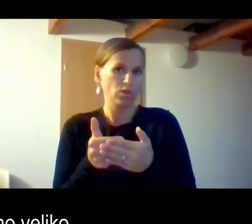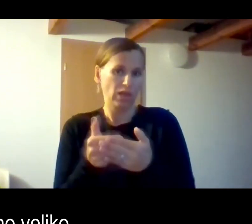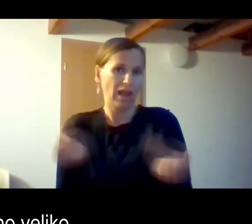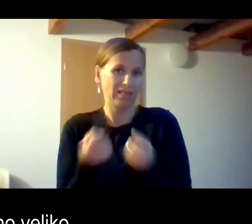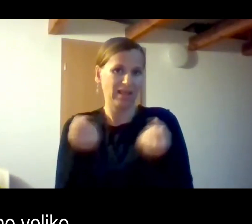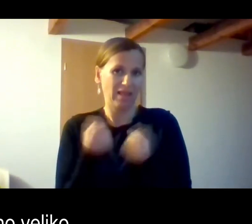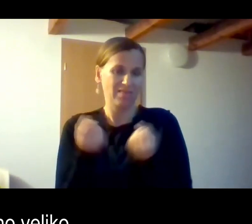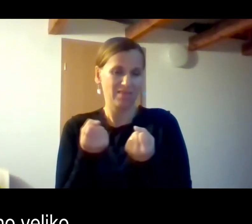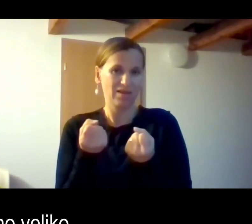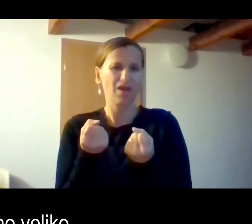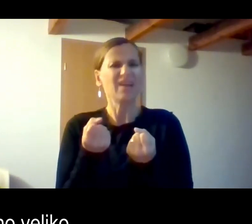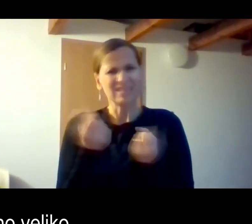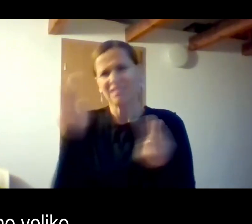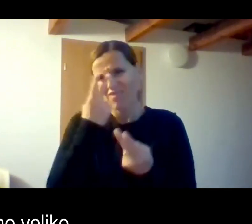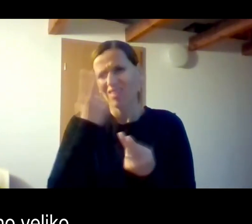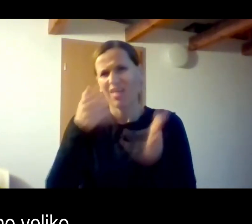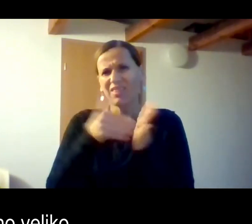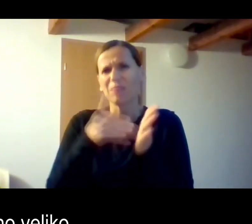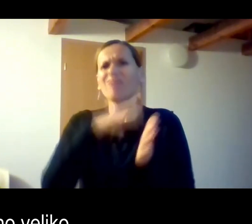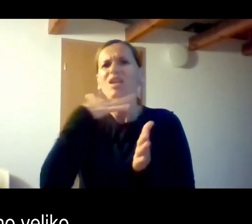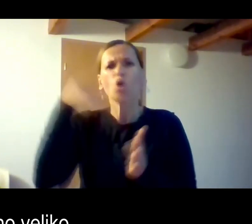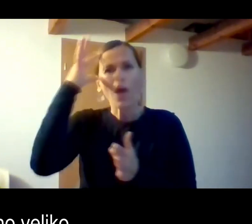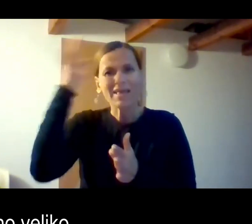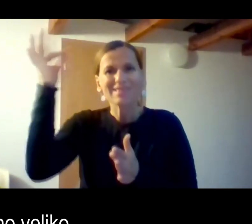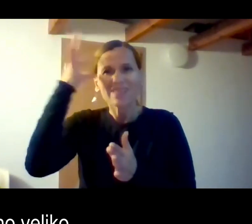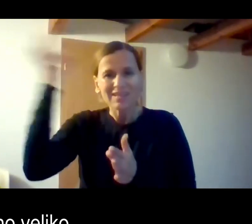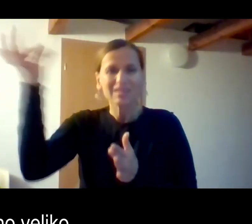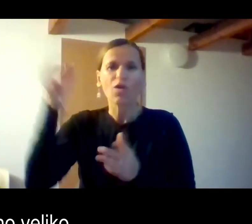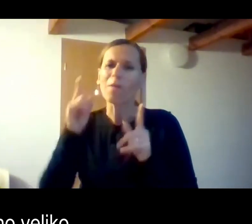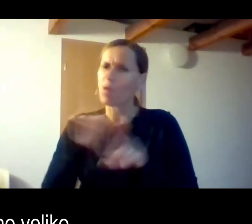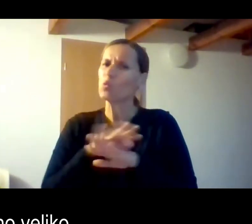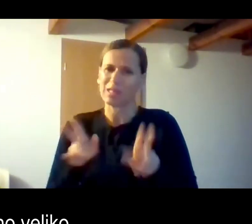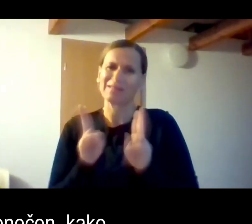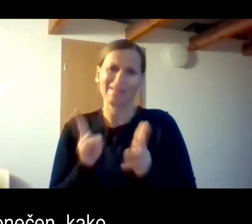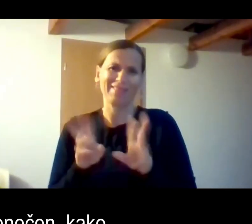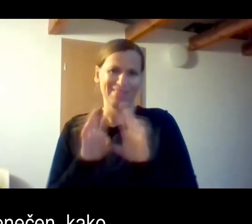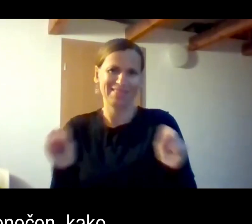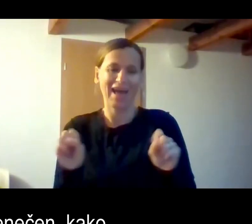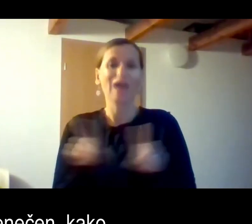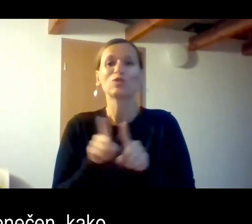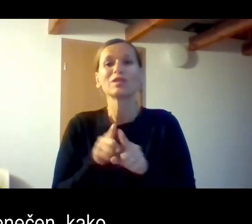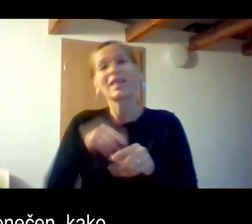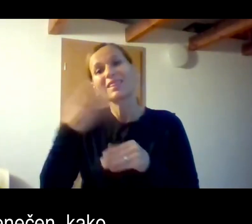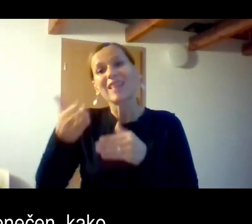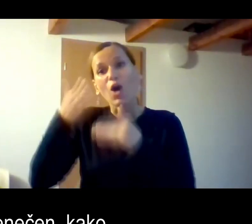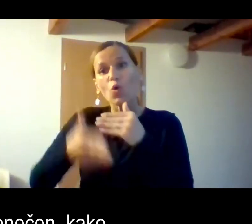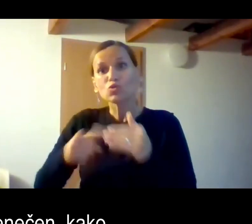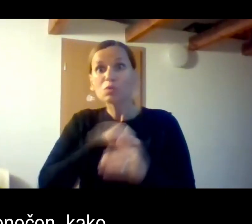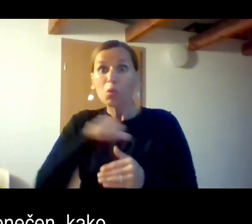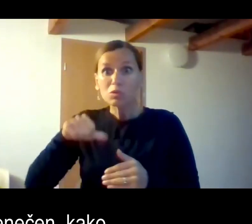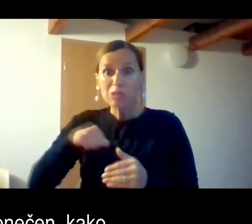veliko iznajdljivosti, ampak, vse se da. Na koncu sem bil tudi sam malo